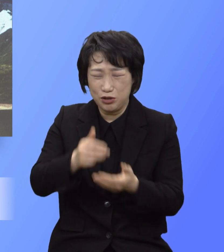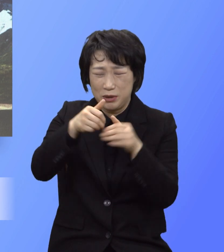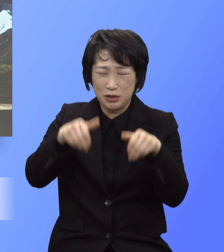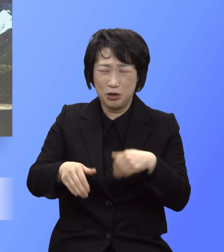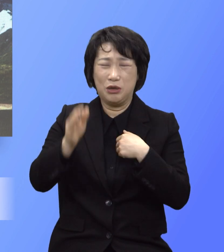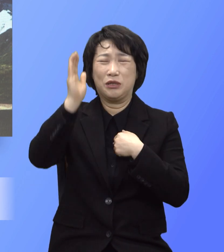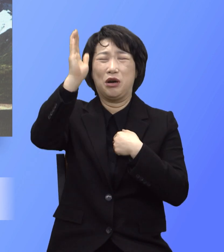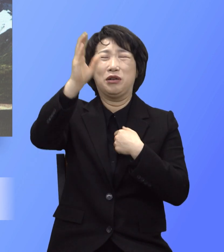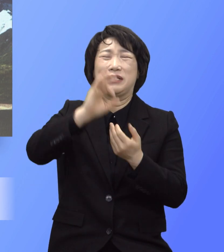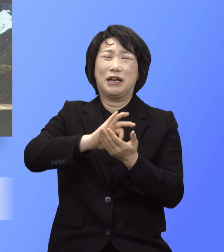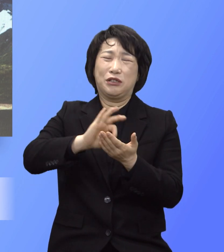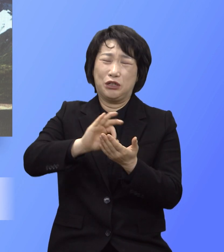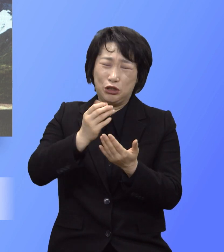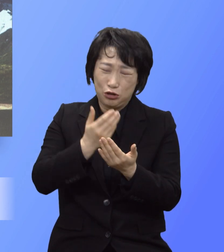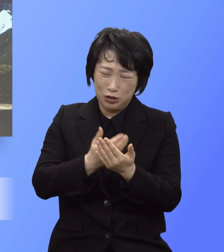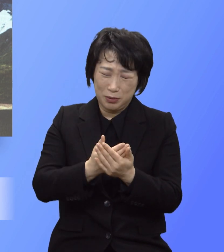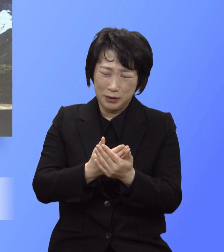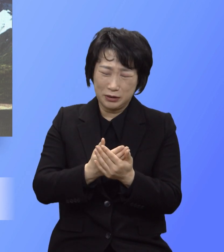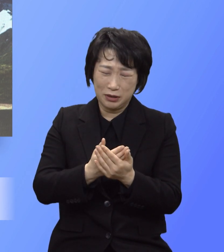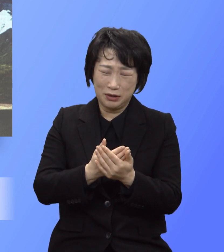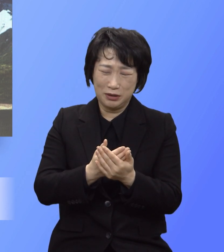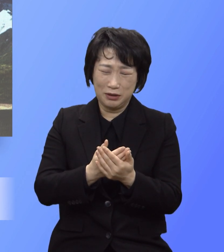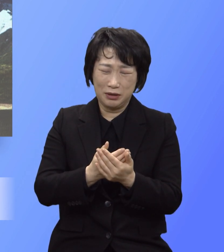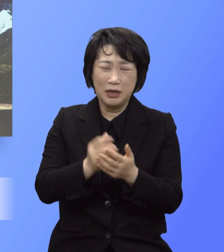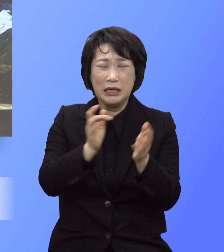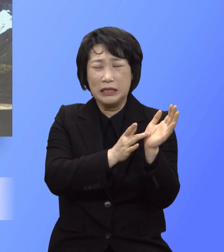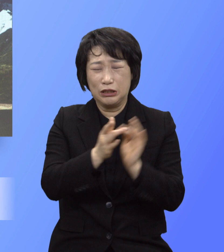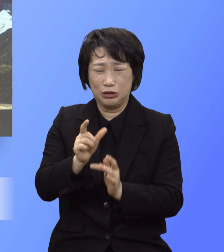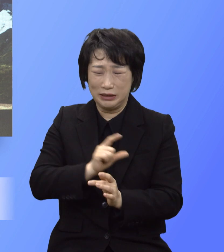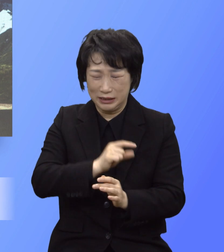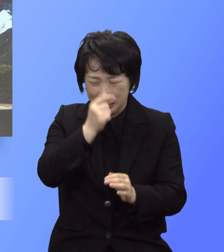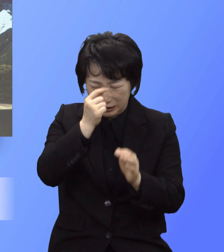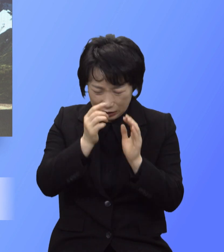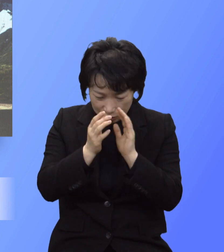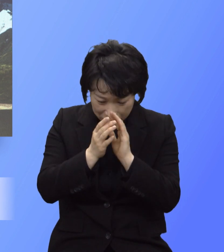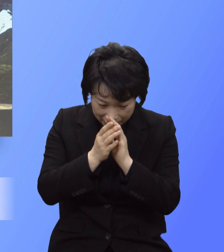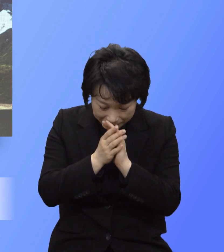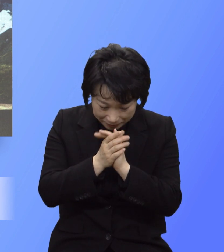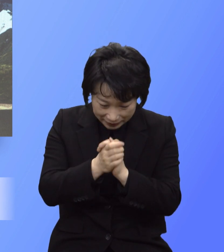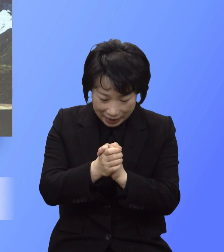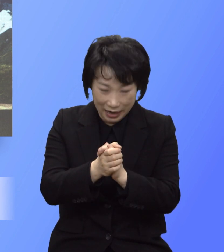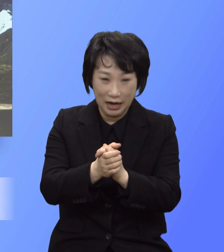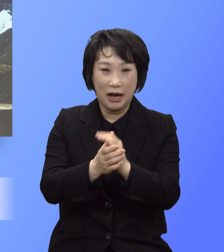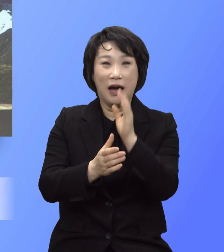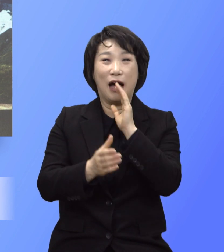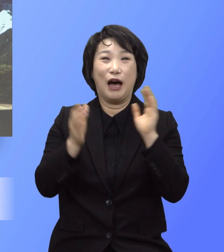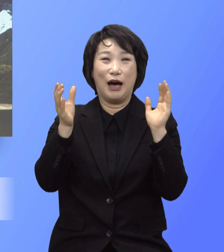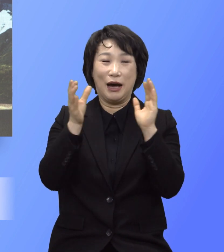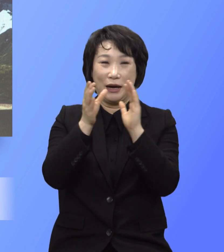종을 사용하옵소서. 예수님